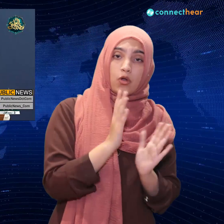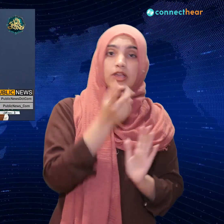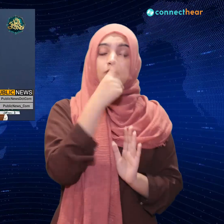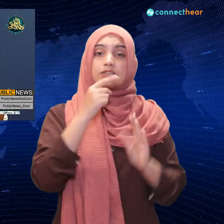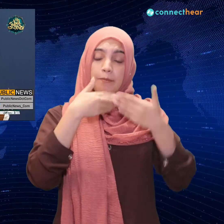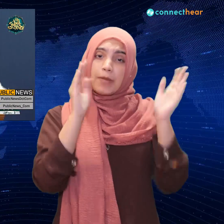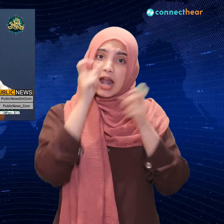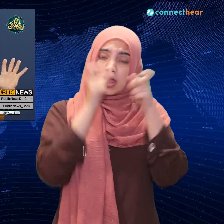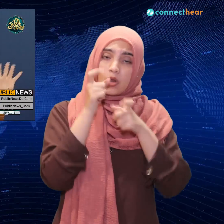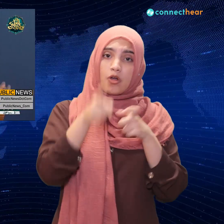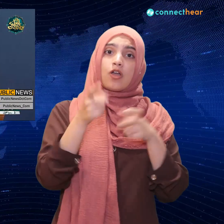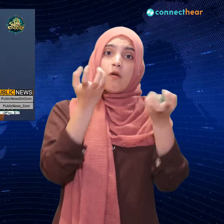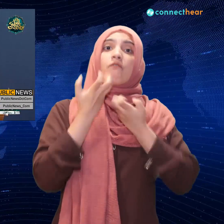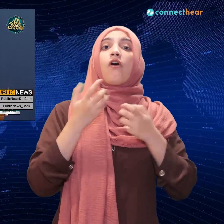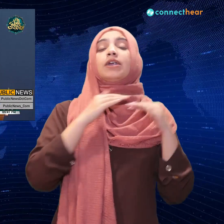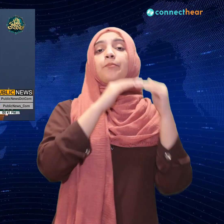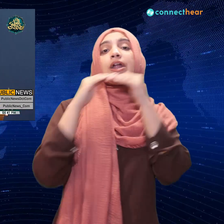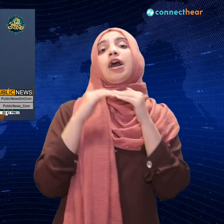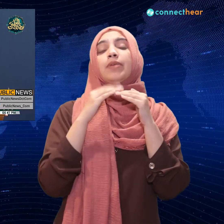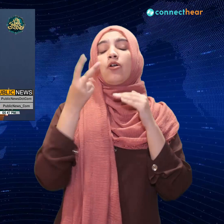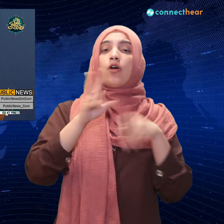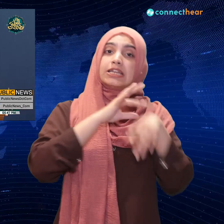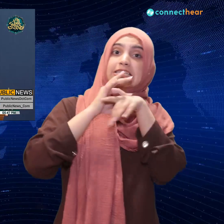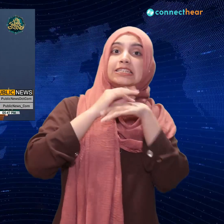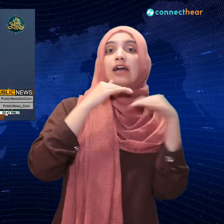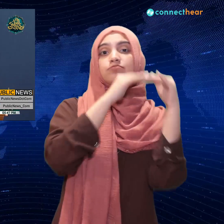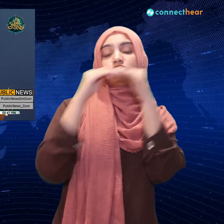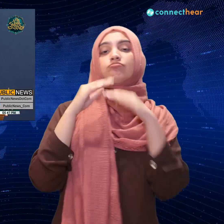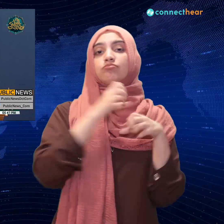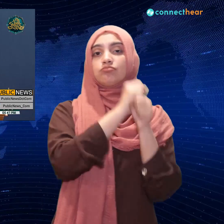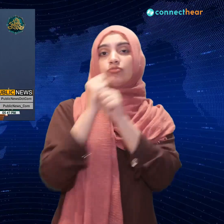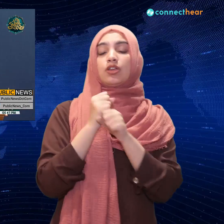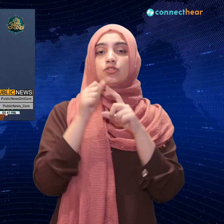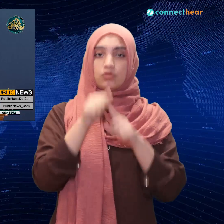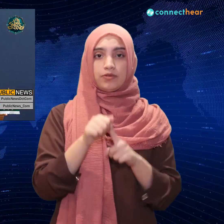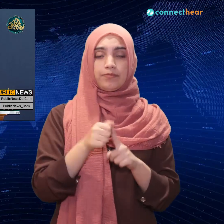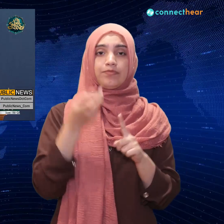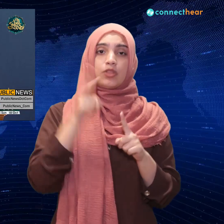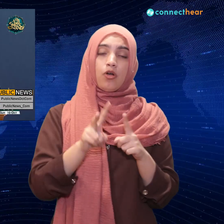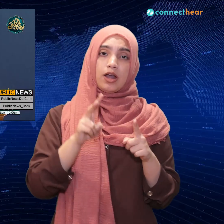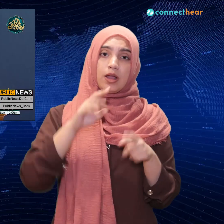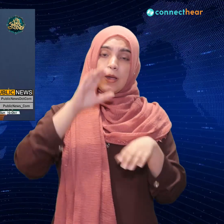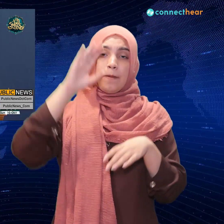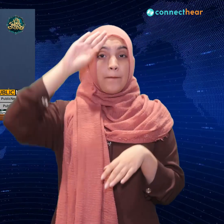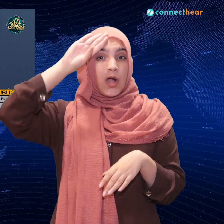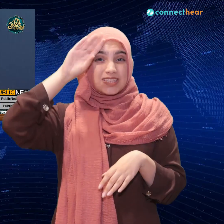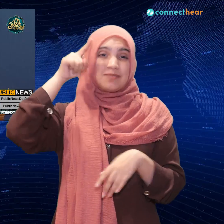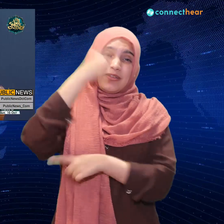کرنے کے لیے، تقسیم کرنے کے لیے نہیں تھی. اور یہ اور بات ہے کہ بعد میں مسلمانوں ان کے قدموں پہ نہیں